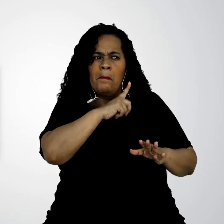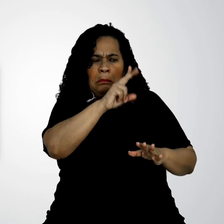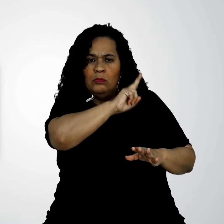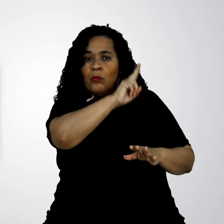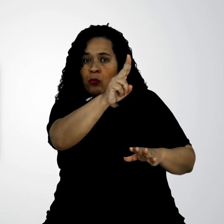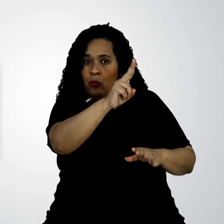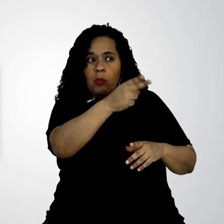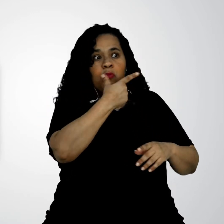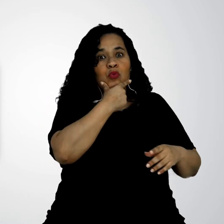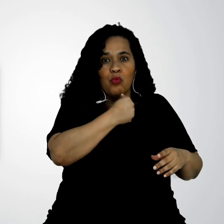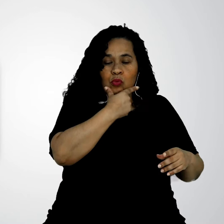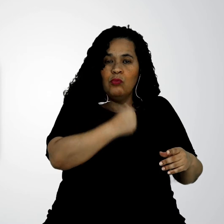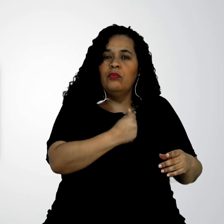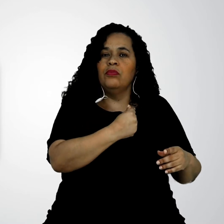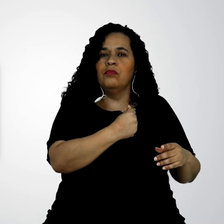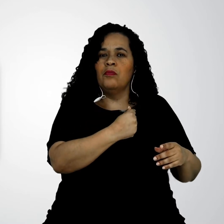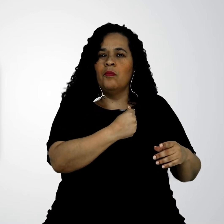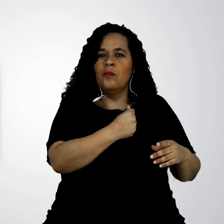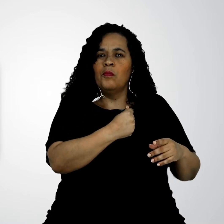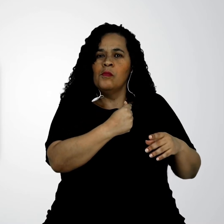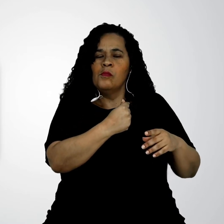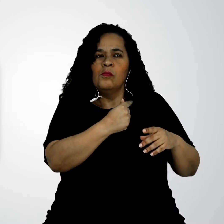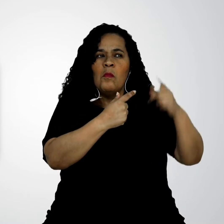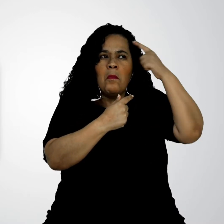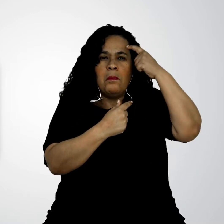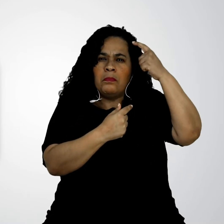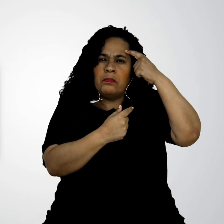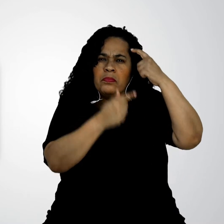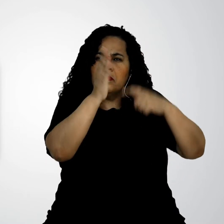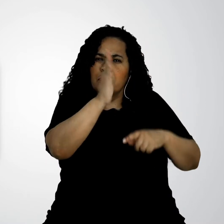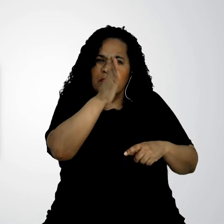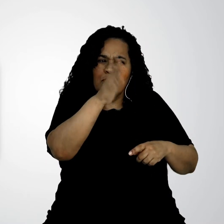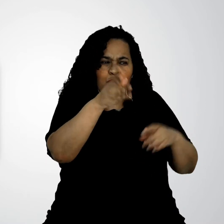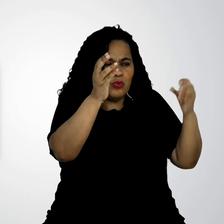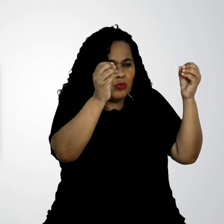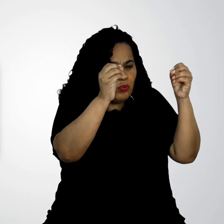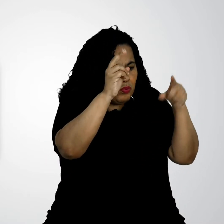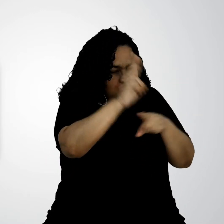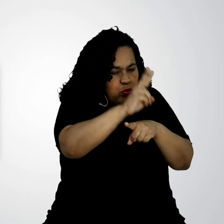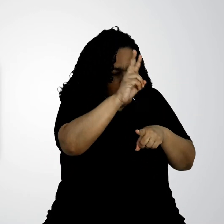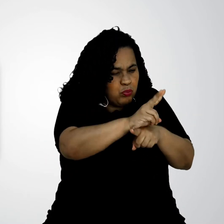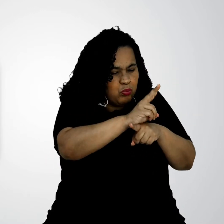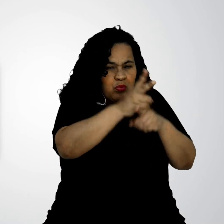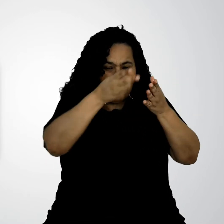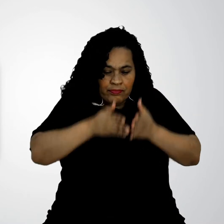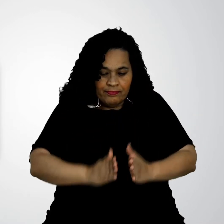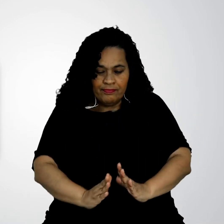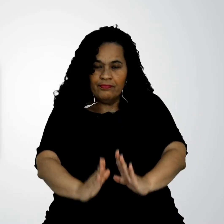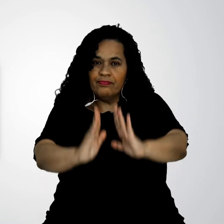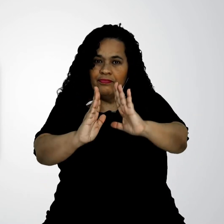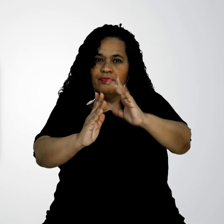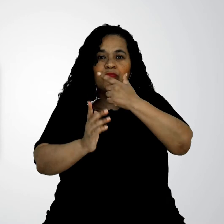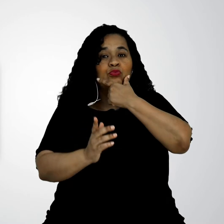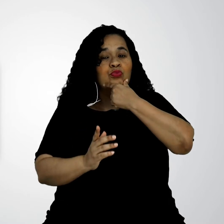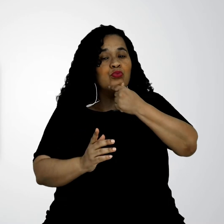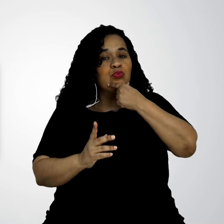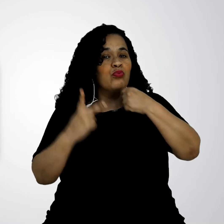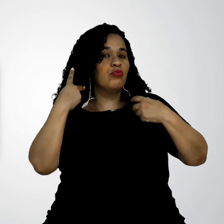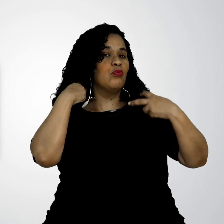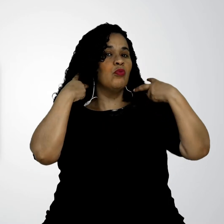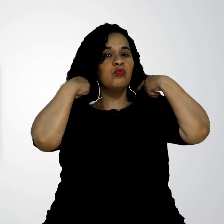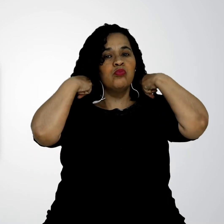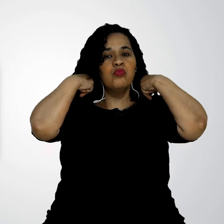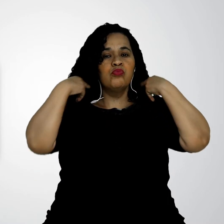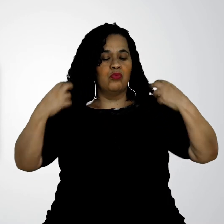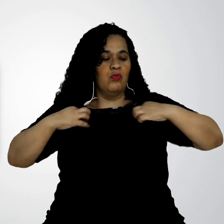a respeito do que ele vai exercer na sociedade. Ele é criado como? Né? Exatamente. Então ele nasce homem, ele corta o cabelo de homem, ele